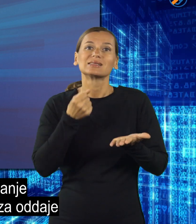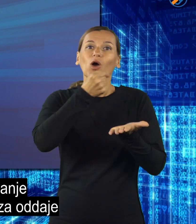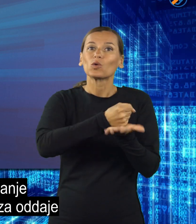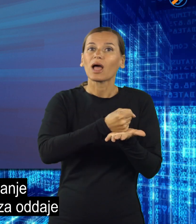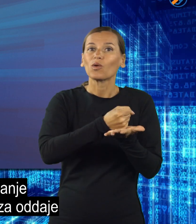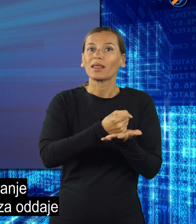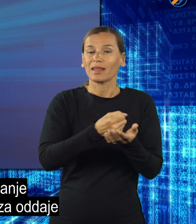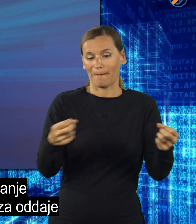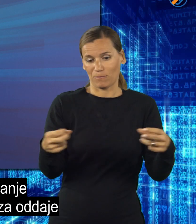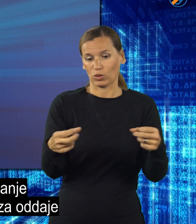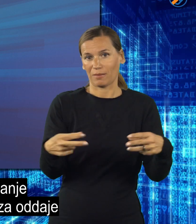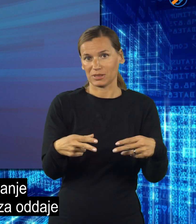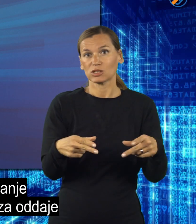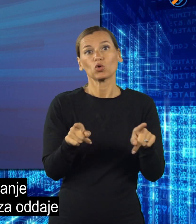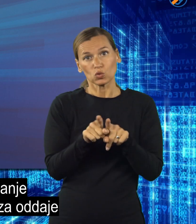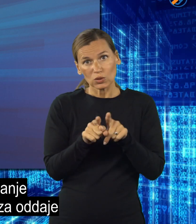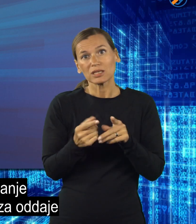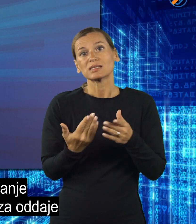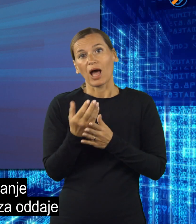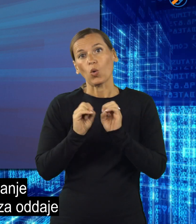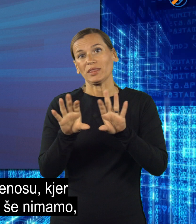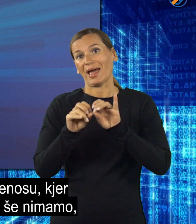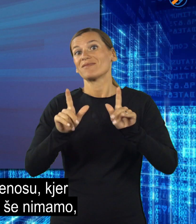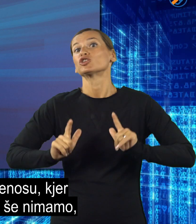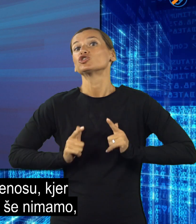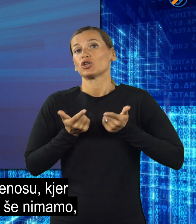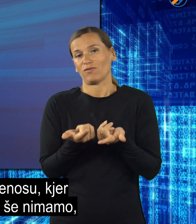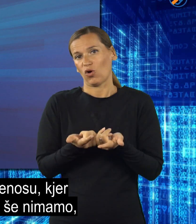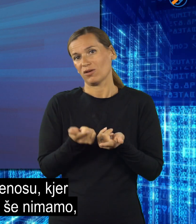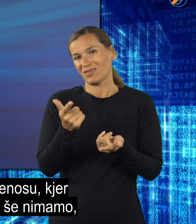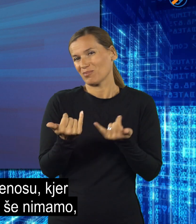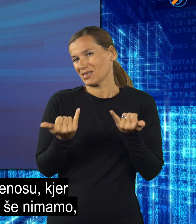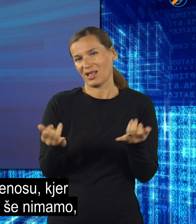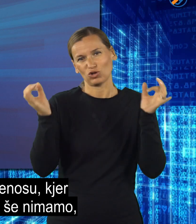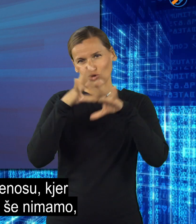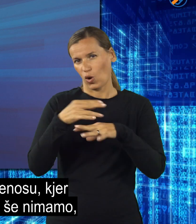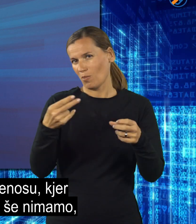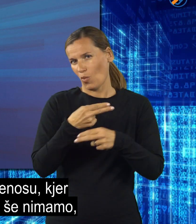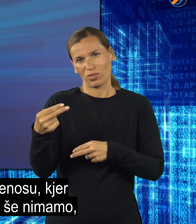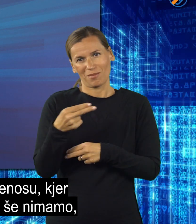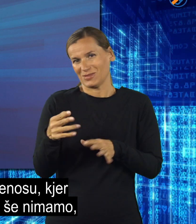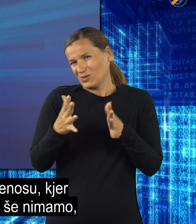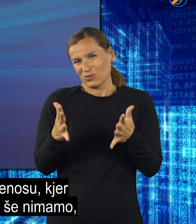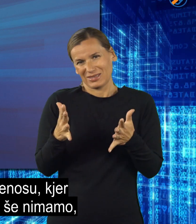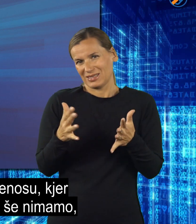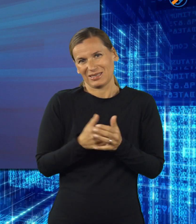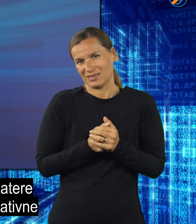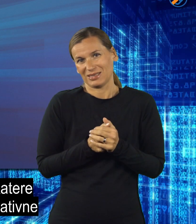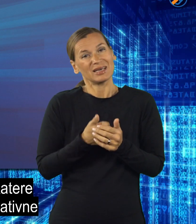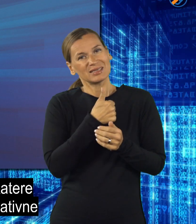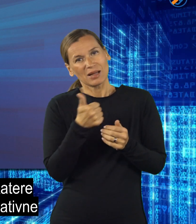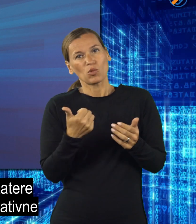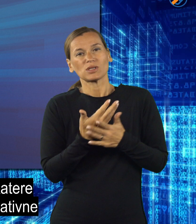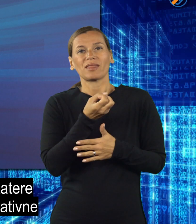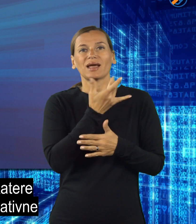za zagotavljanje podnapisov, tudi za žive oddaje, kjer zdaj podnapisov žal še nimamo. Razen